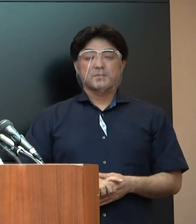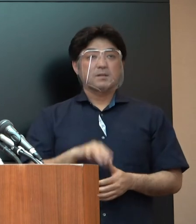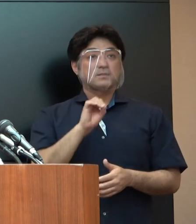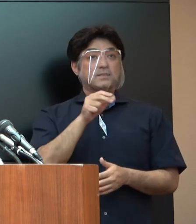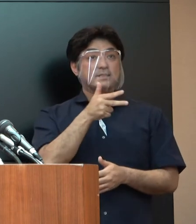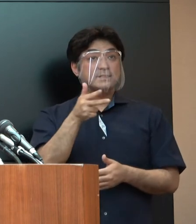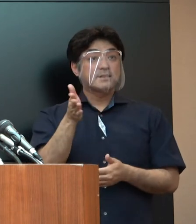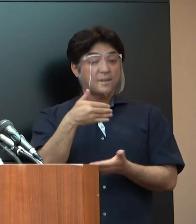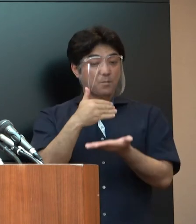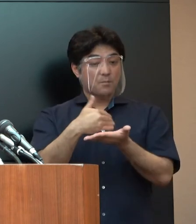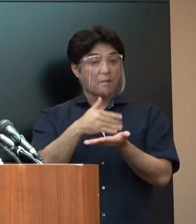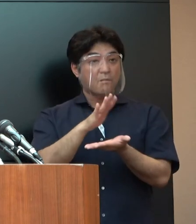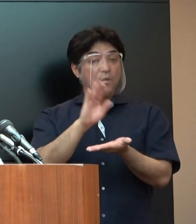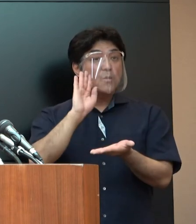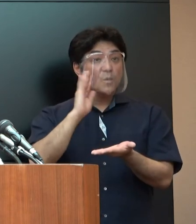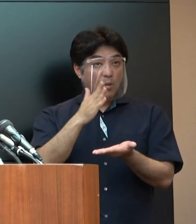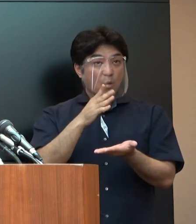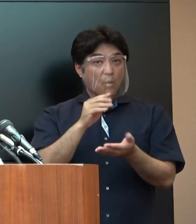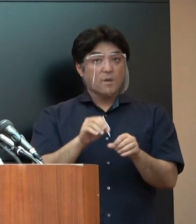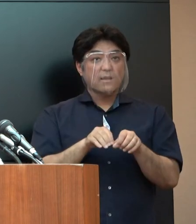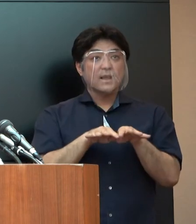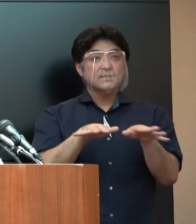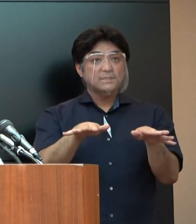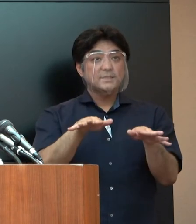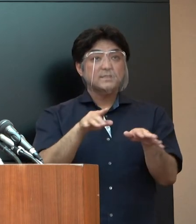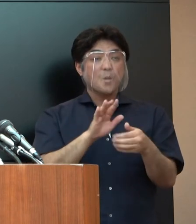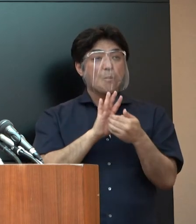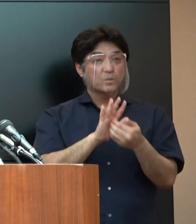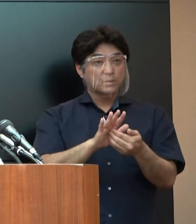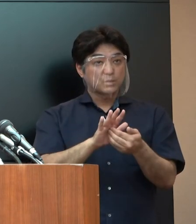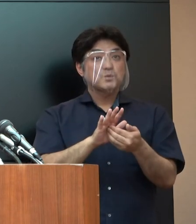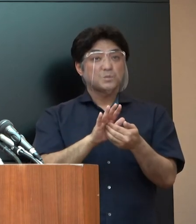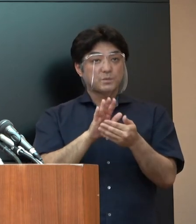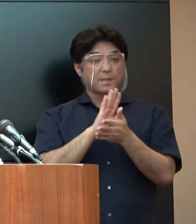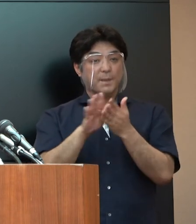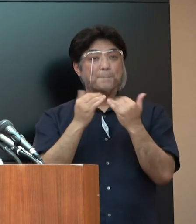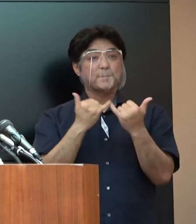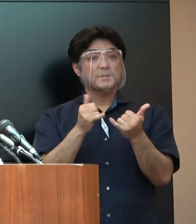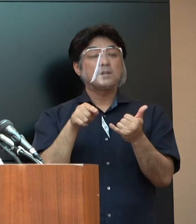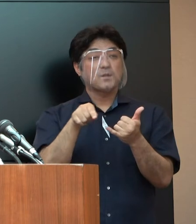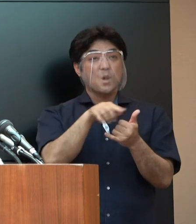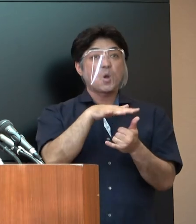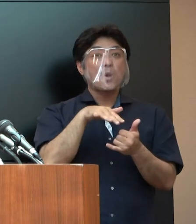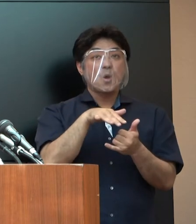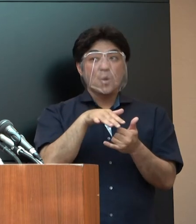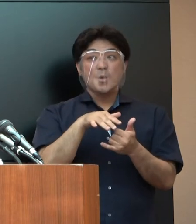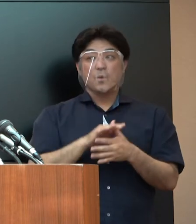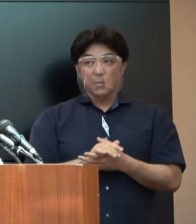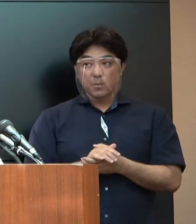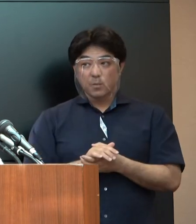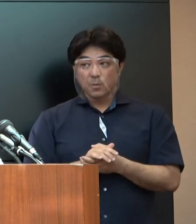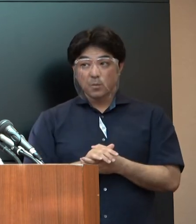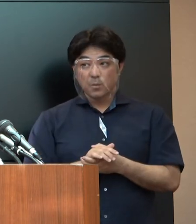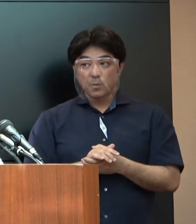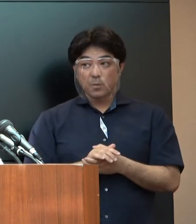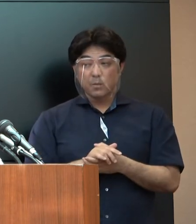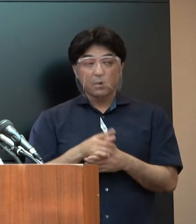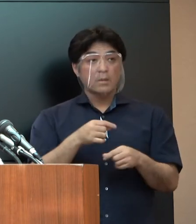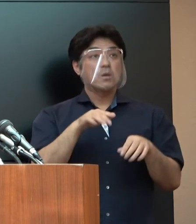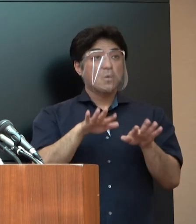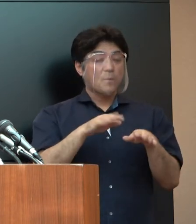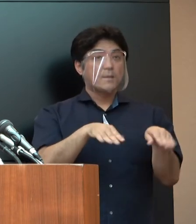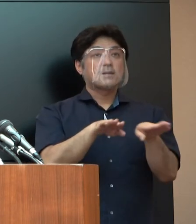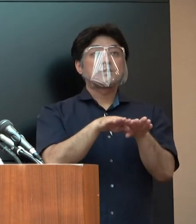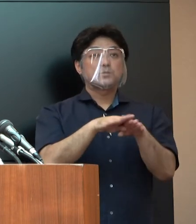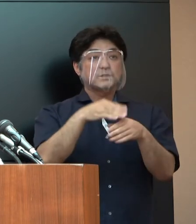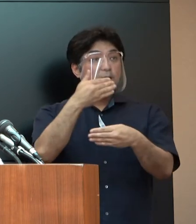知事も述べられておりましたけれども、感染拡大防止と県民生活の影響を最小限とどめるために対策を取らないといけないことですけど、今回の休業要